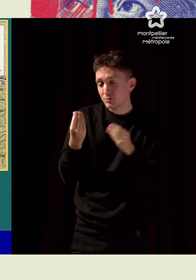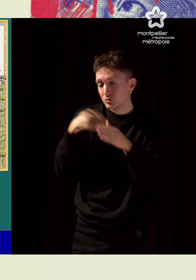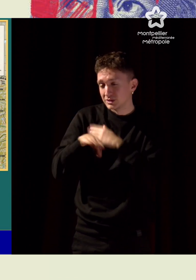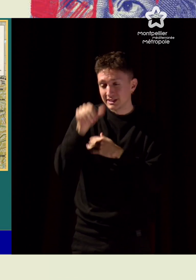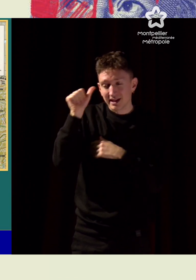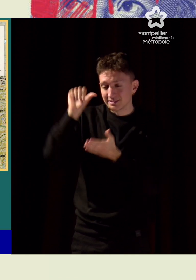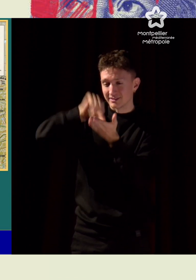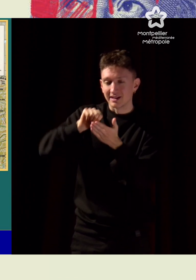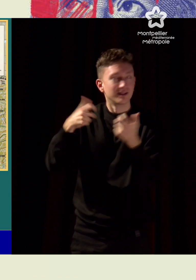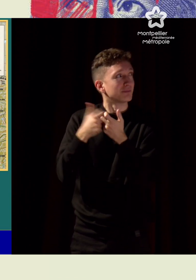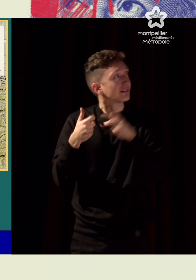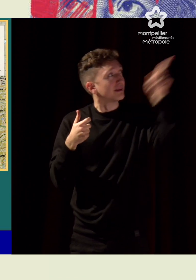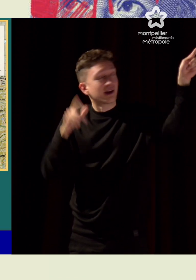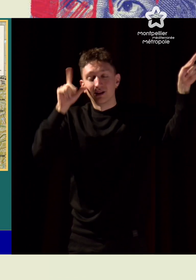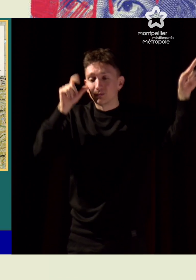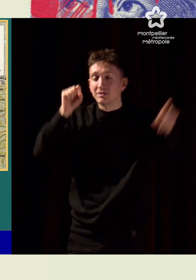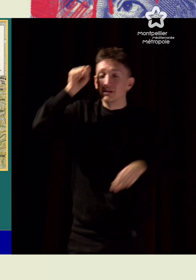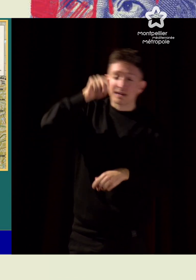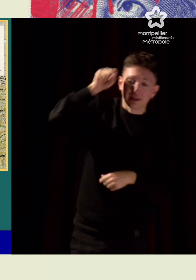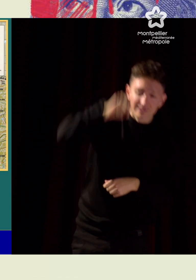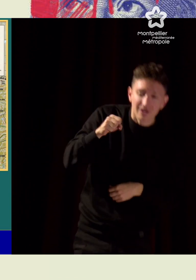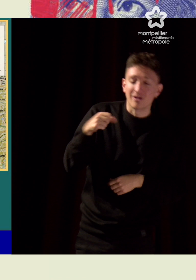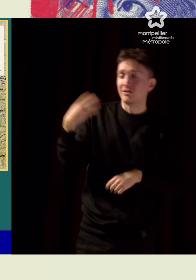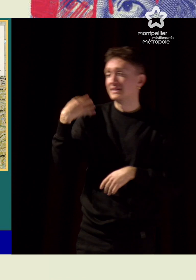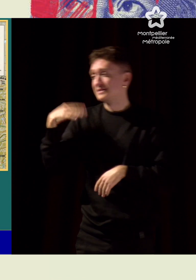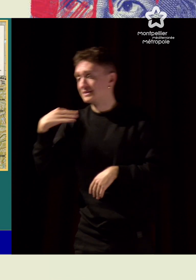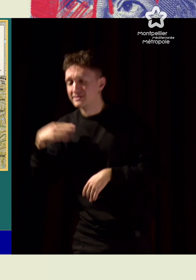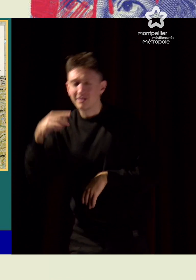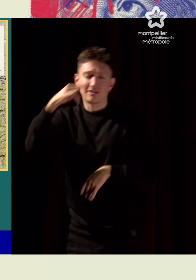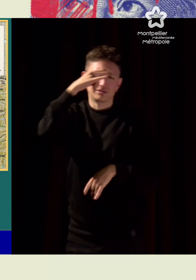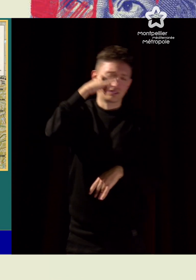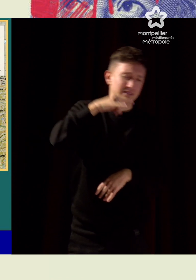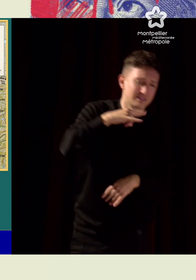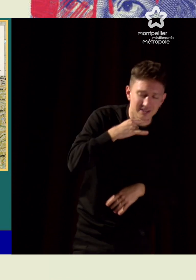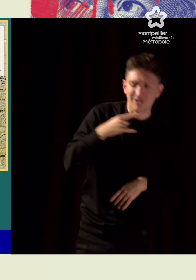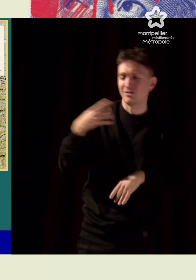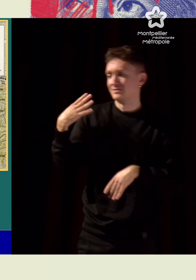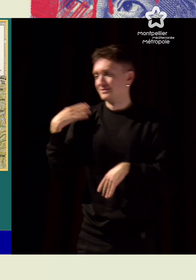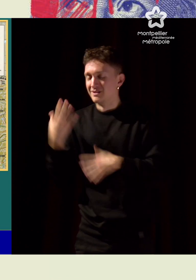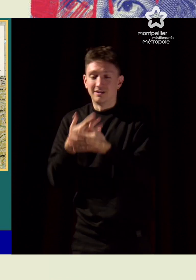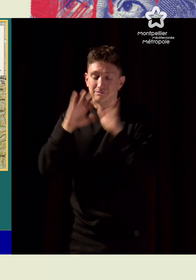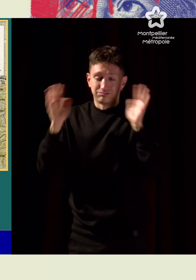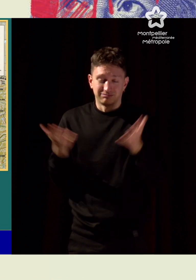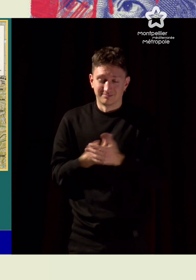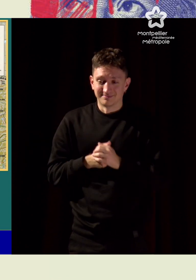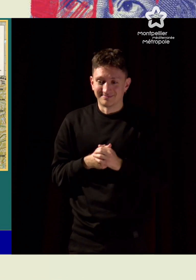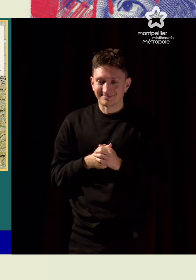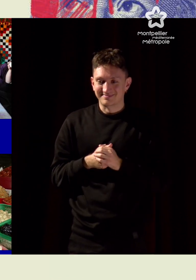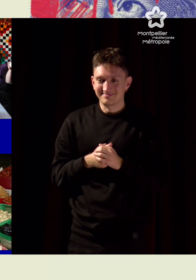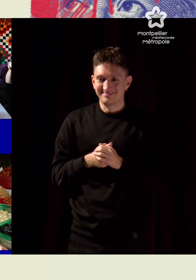au Kazakhstan, Ouzbékistan, Tadjikistan, Kirghizistan, Turkménistan, et oui, je les ai pas oubliés.